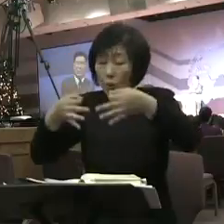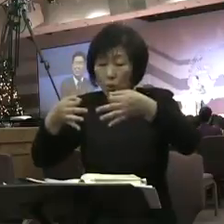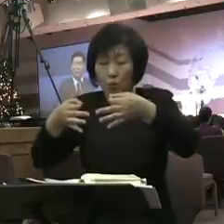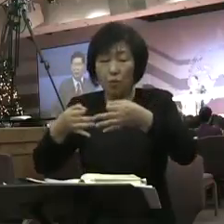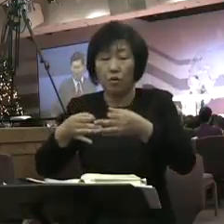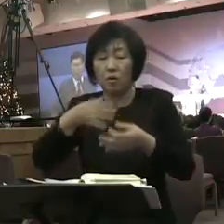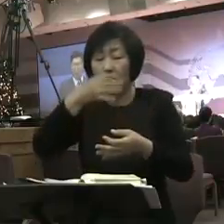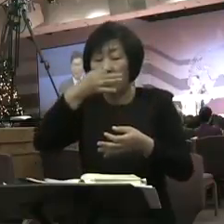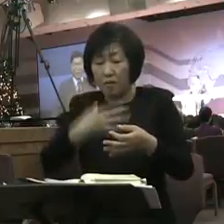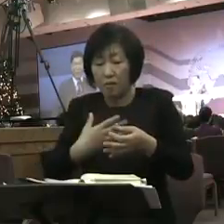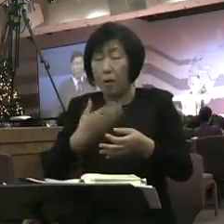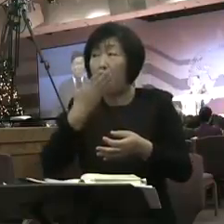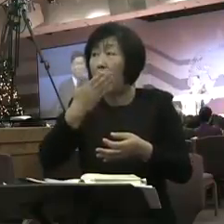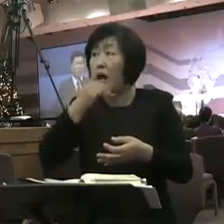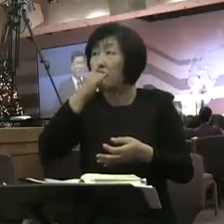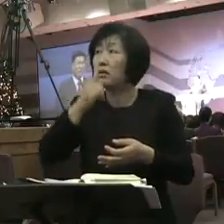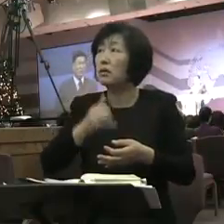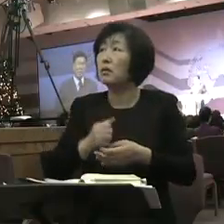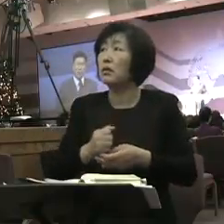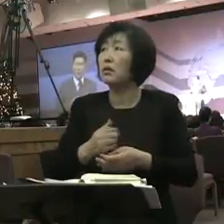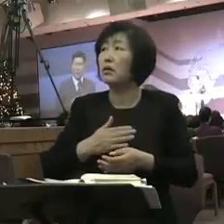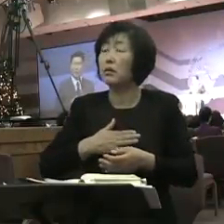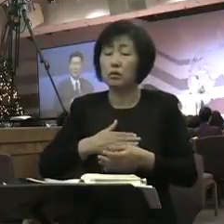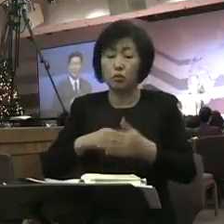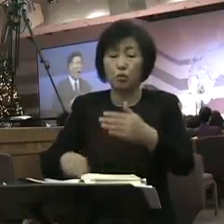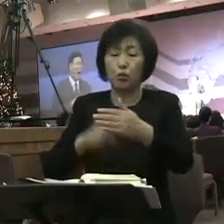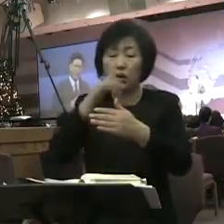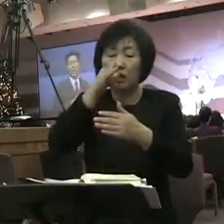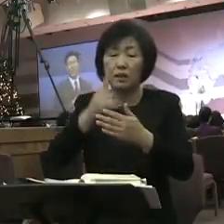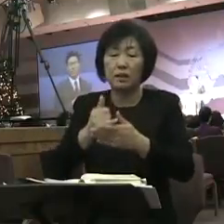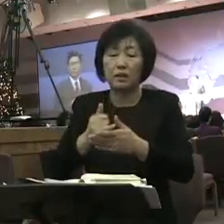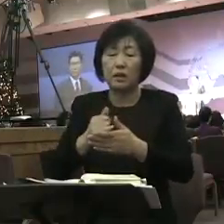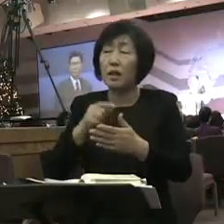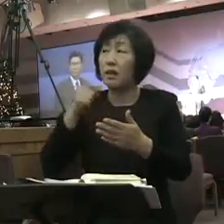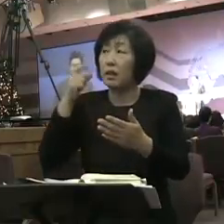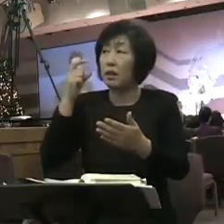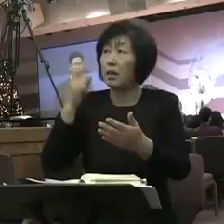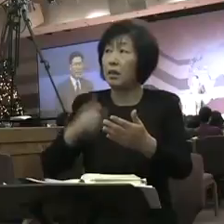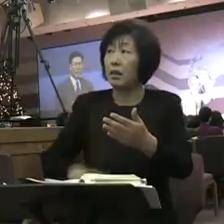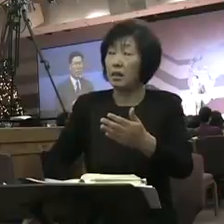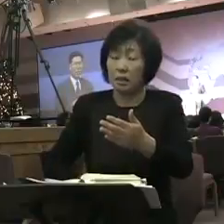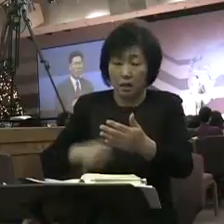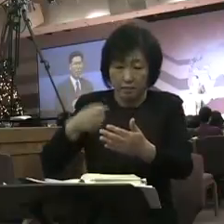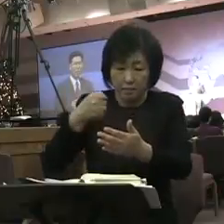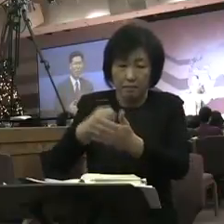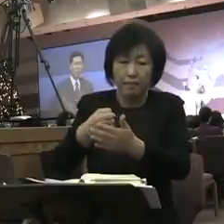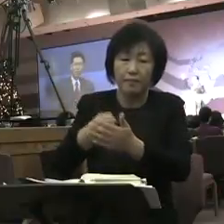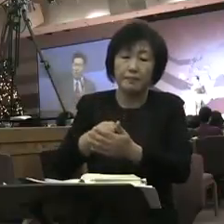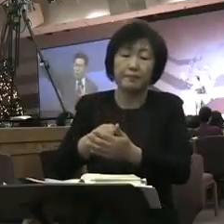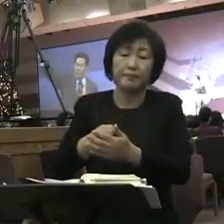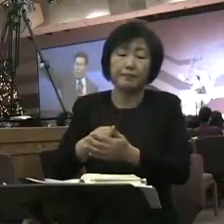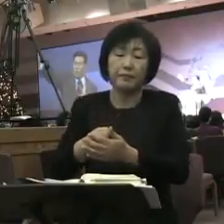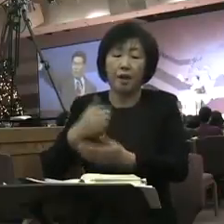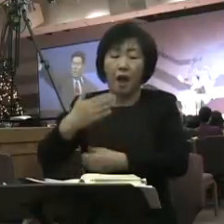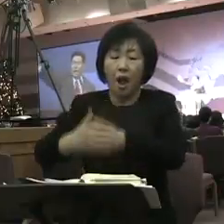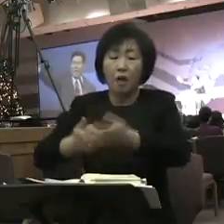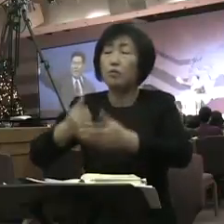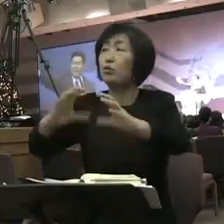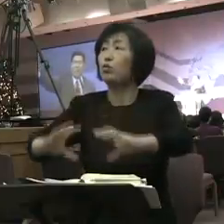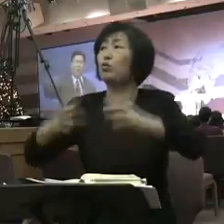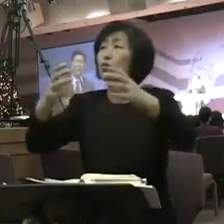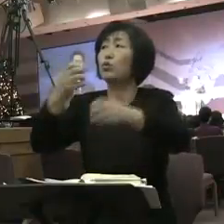큰 그까짓 하면 됩니다. 왜요? 우리 속에 있는 이 담대함, 하나님께서 우주를